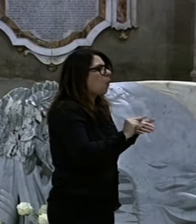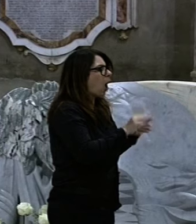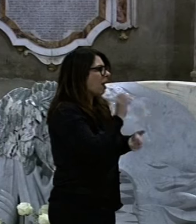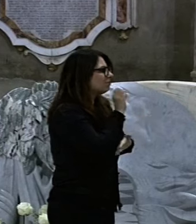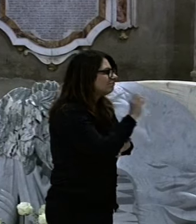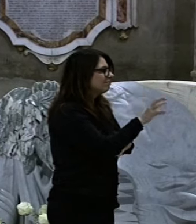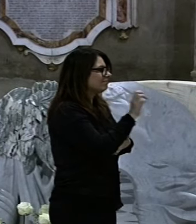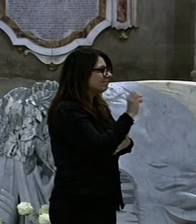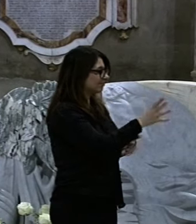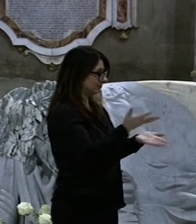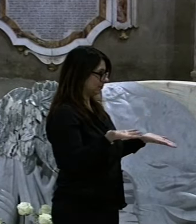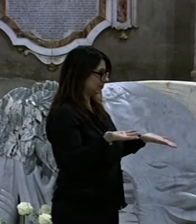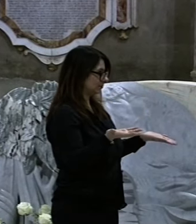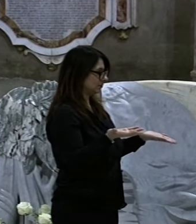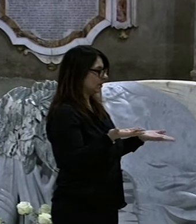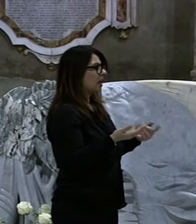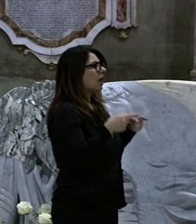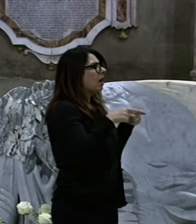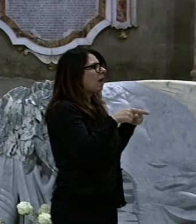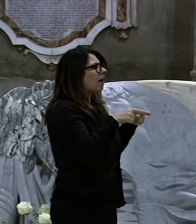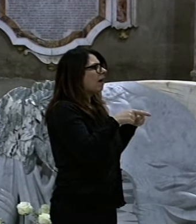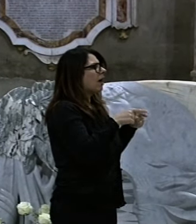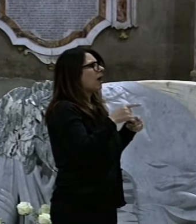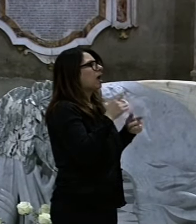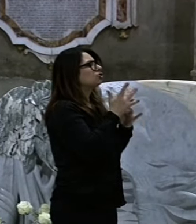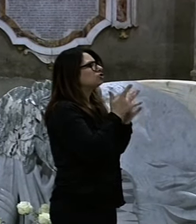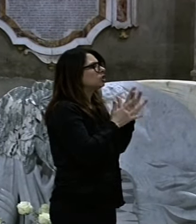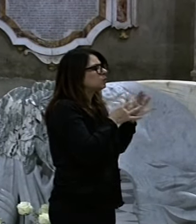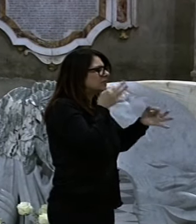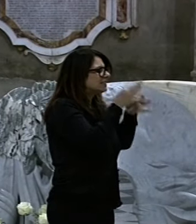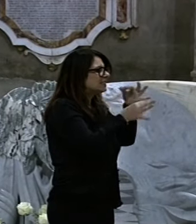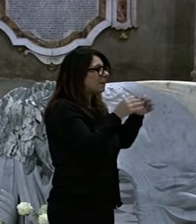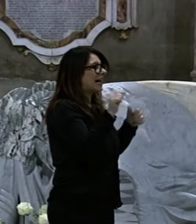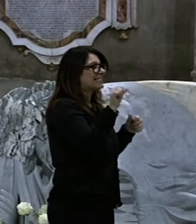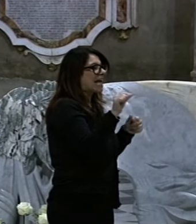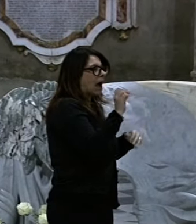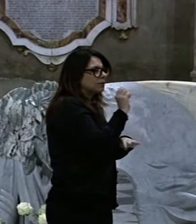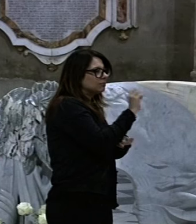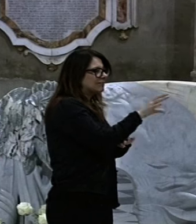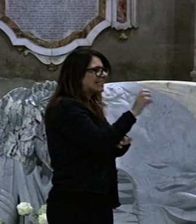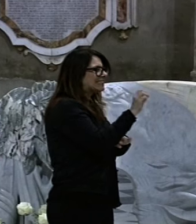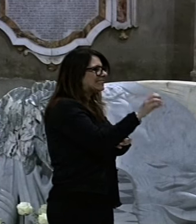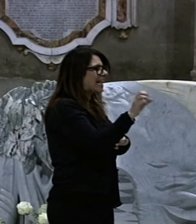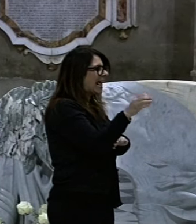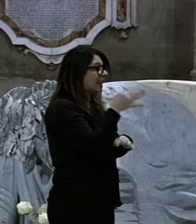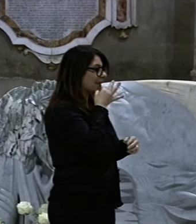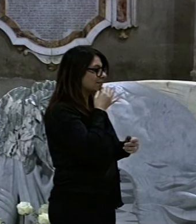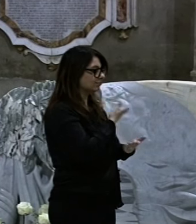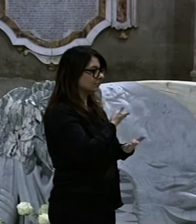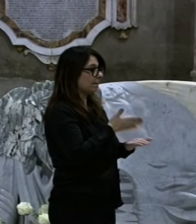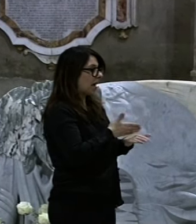sinagoga meglio. Gesù sabato nella sinagoga insegnava, dice questa